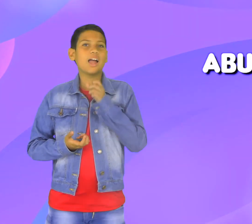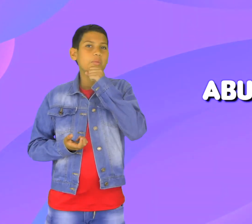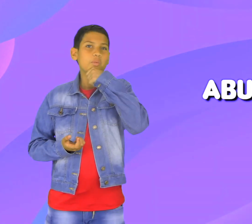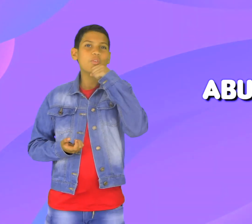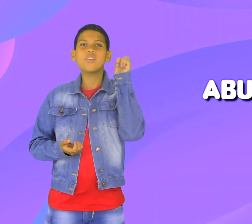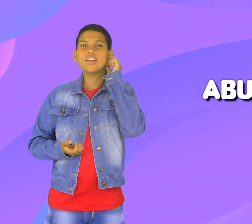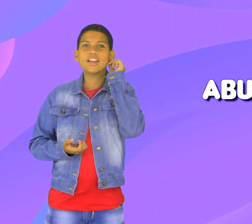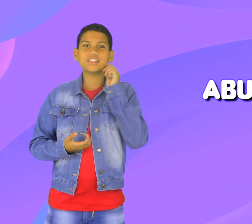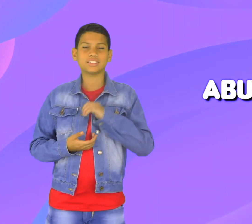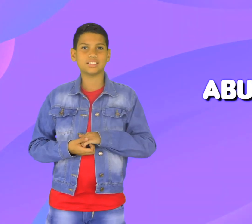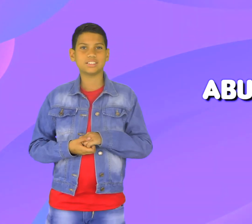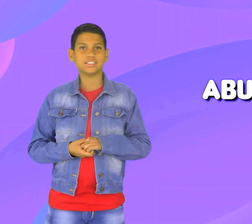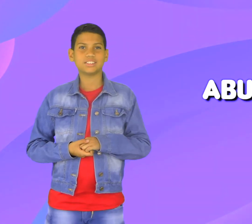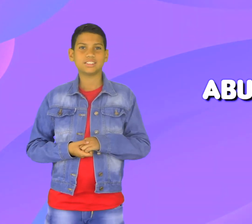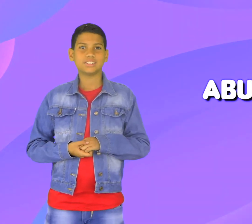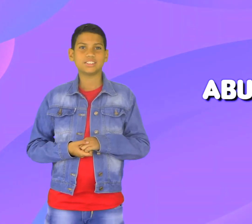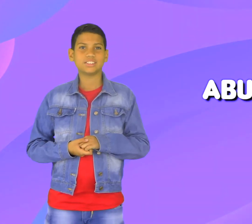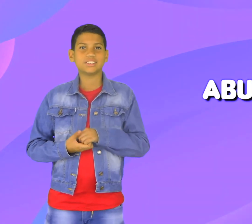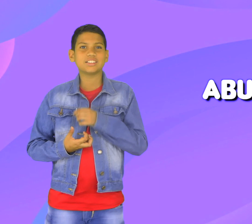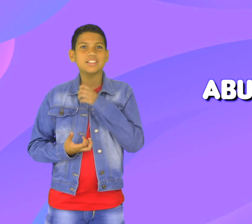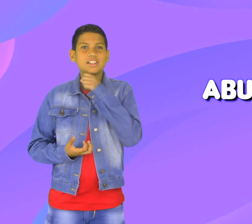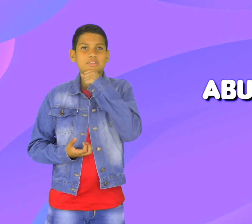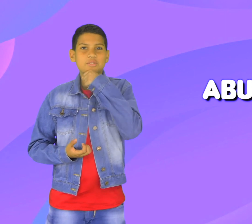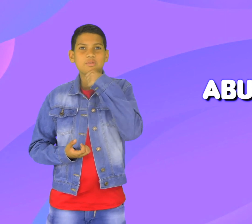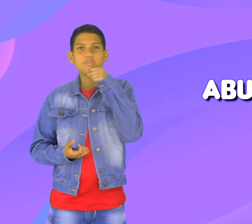Abuela. Abuela.